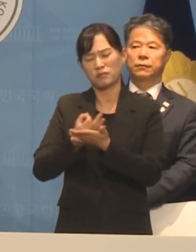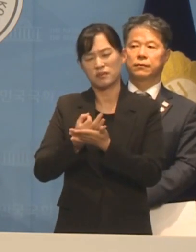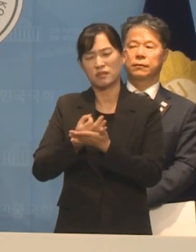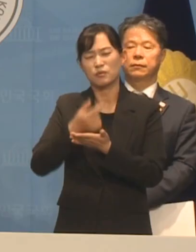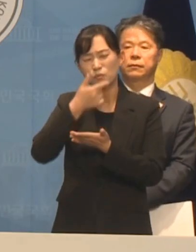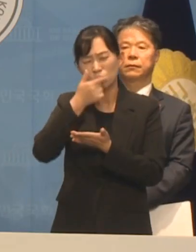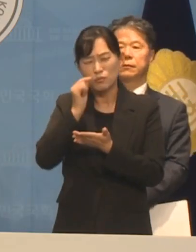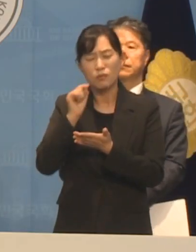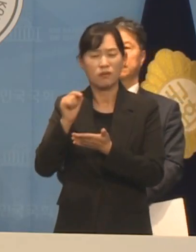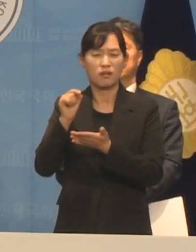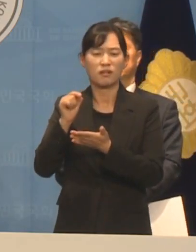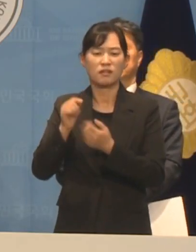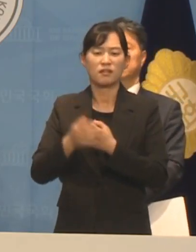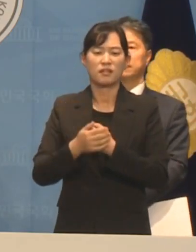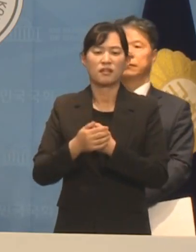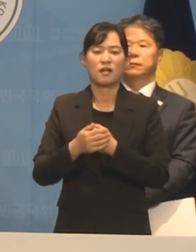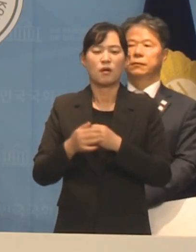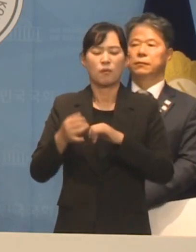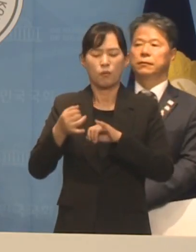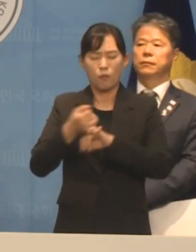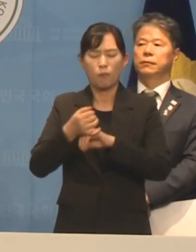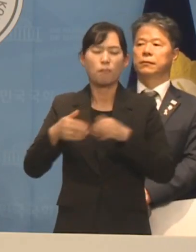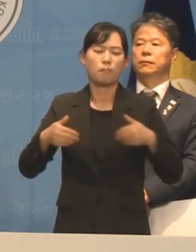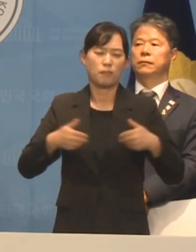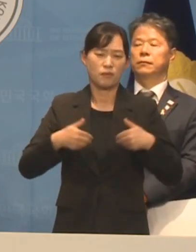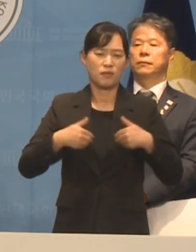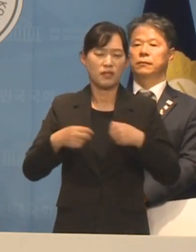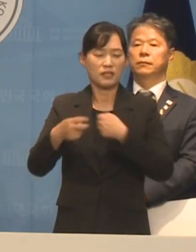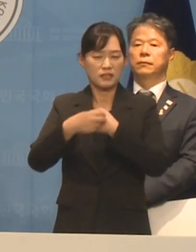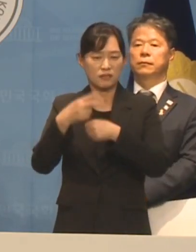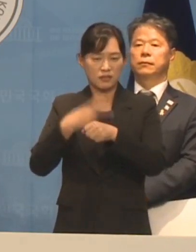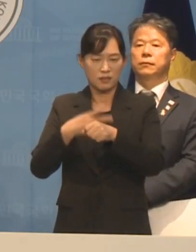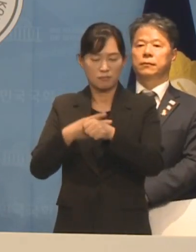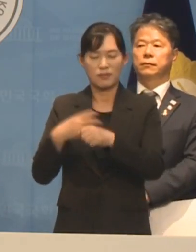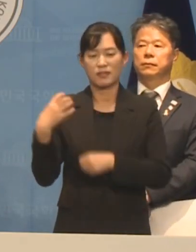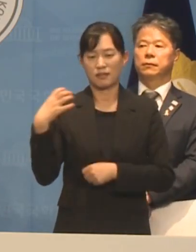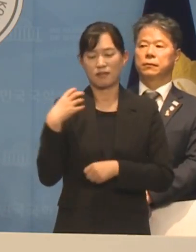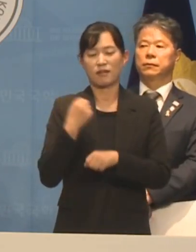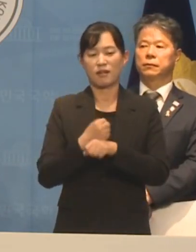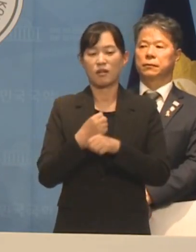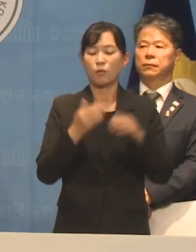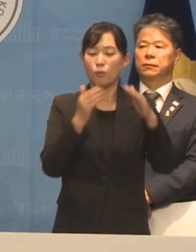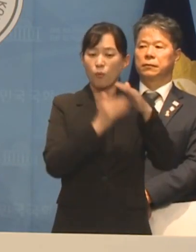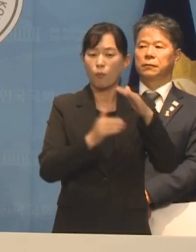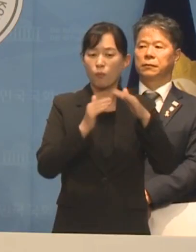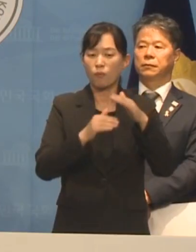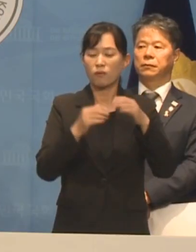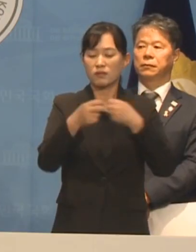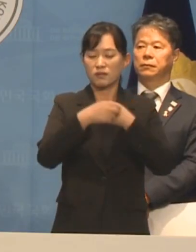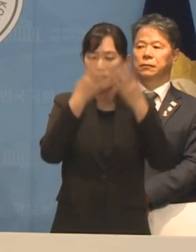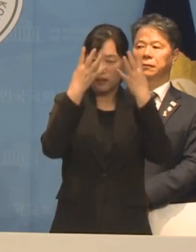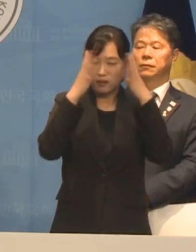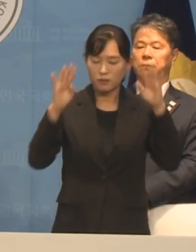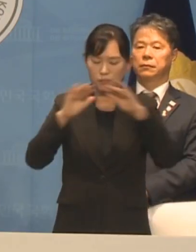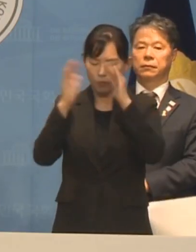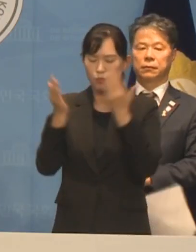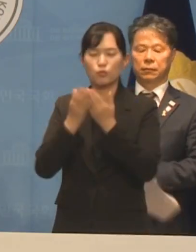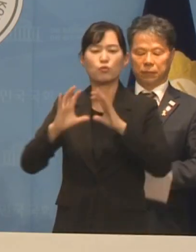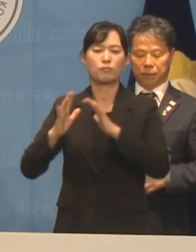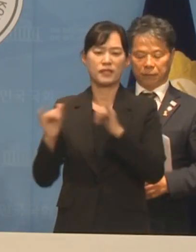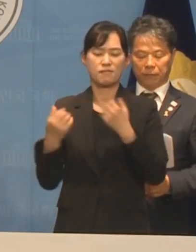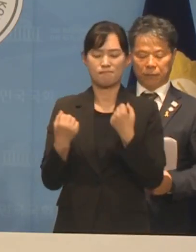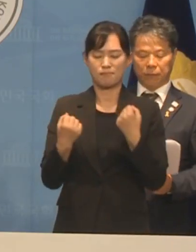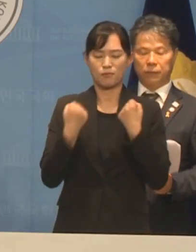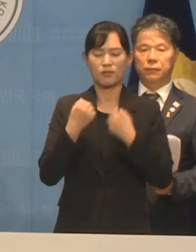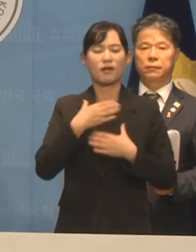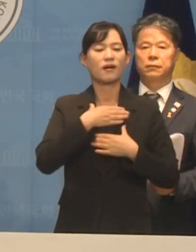분야의 공백을 해소하는 역할을 할 것입니다. 공공의대는 모든 국민이